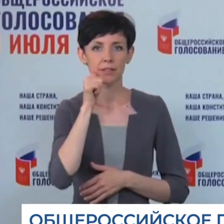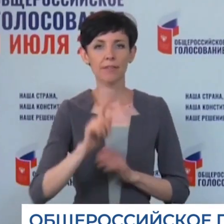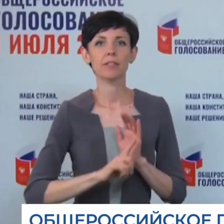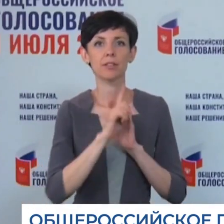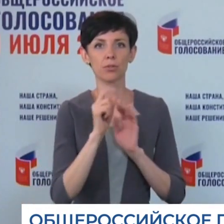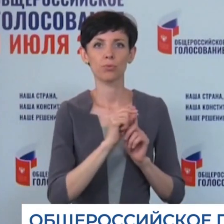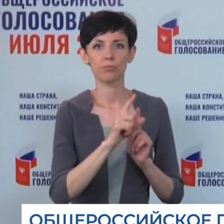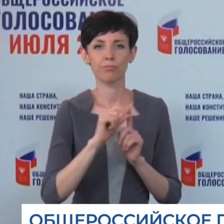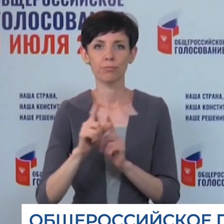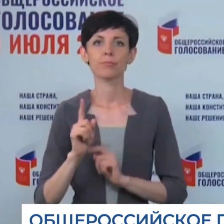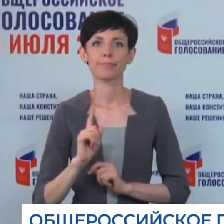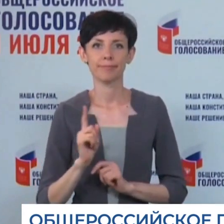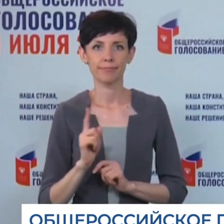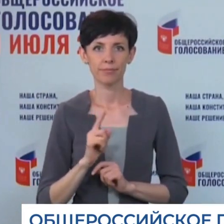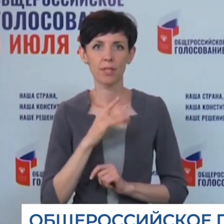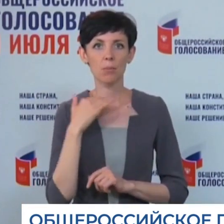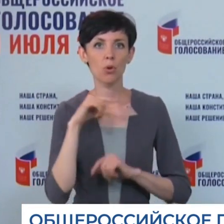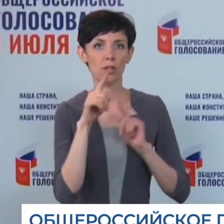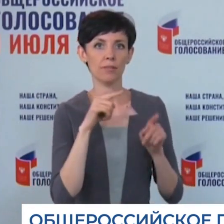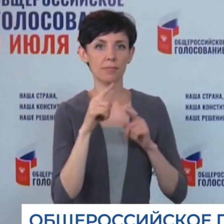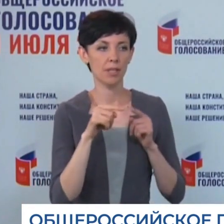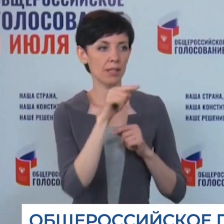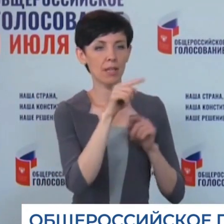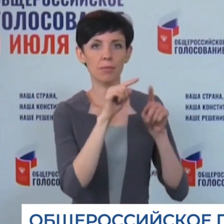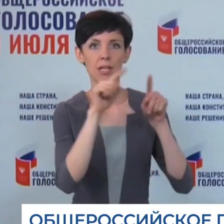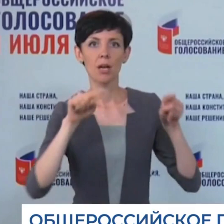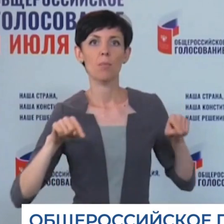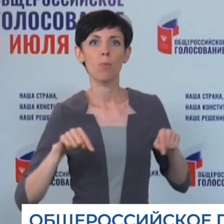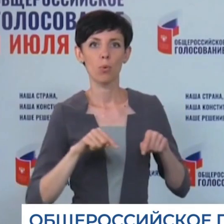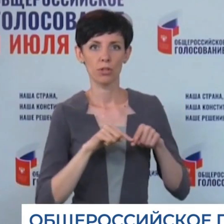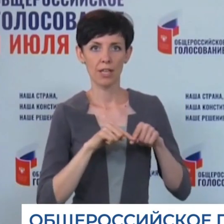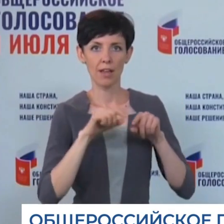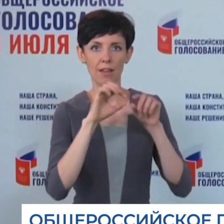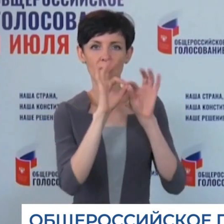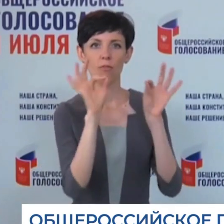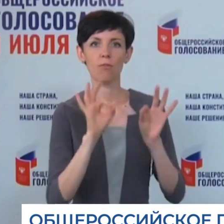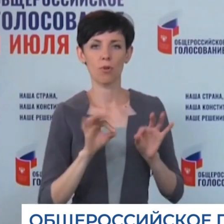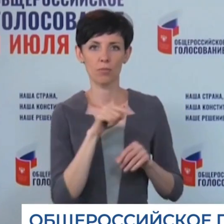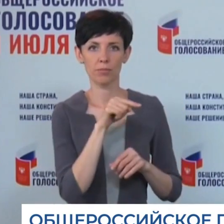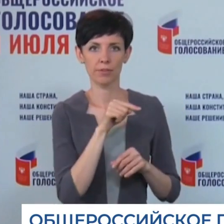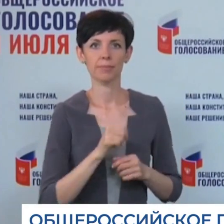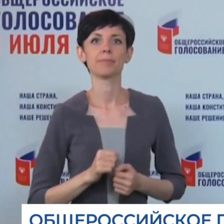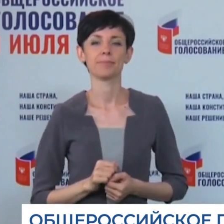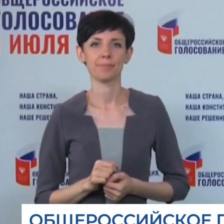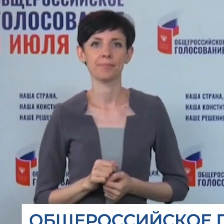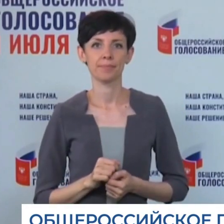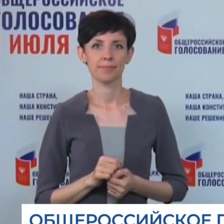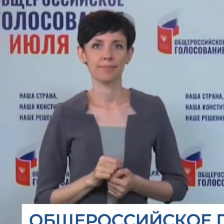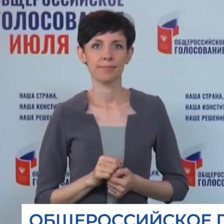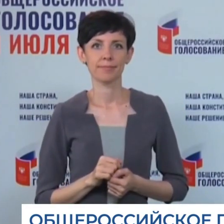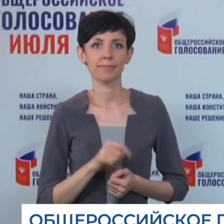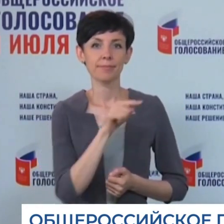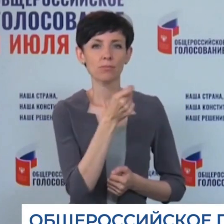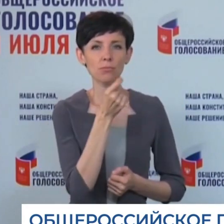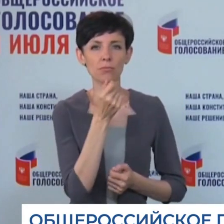жительства. Поступает очень много обращений, что используются бюллетени для комплексов обработки избирательных бюллетеней. Они